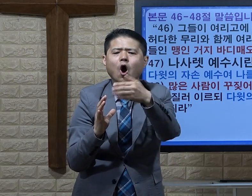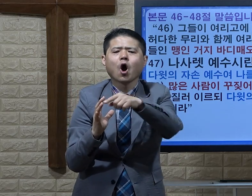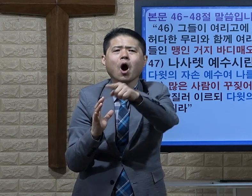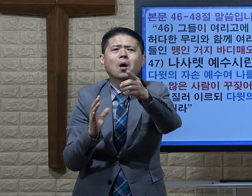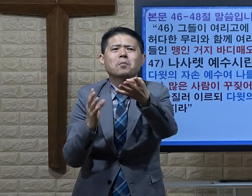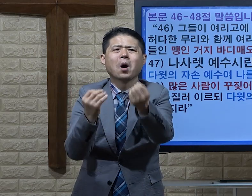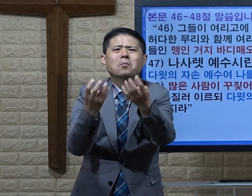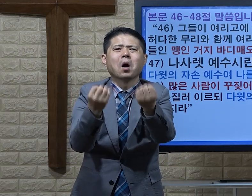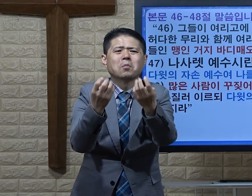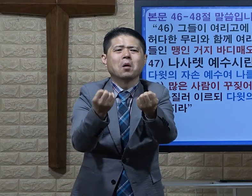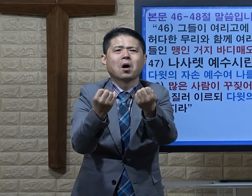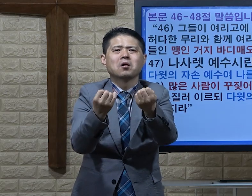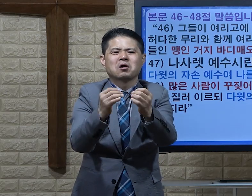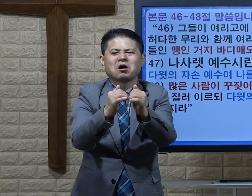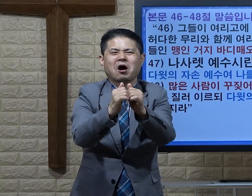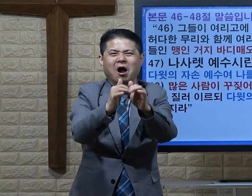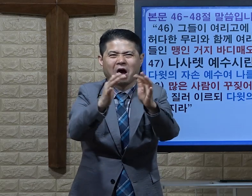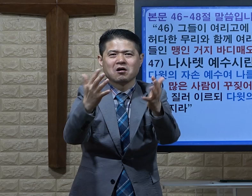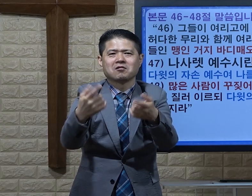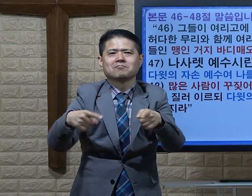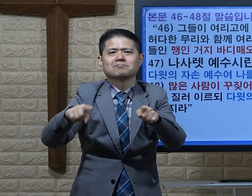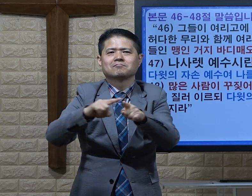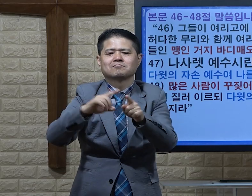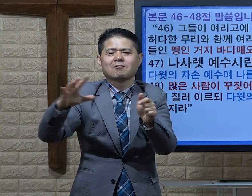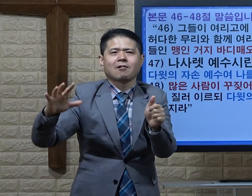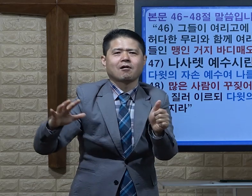또 허다한 무리와 함께